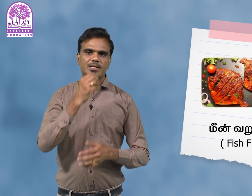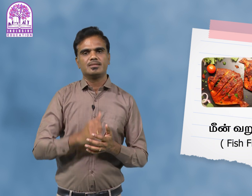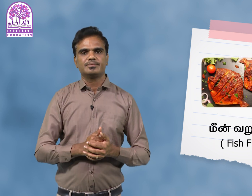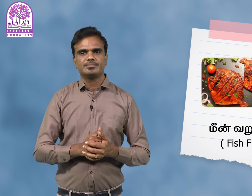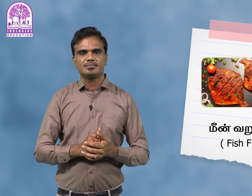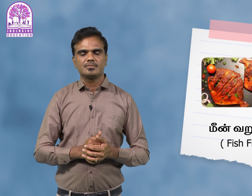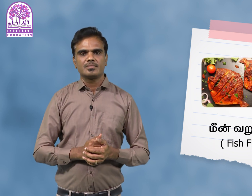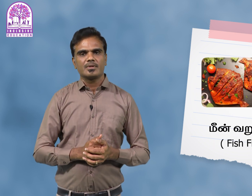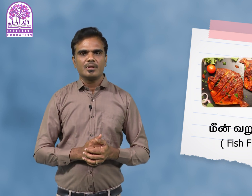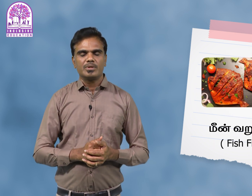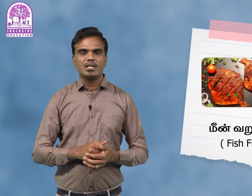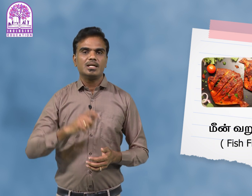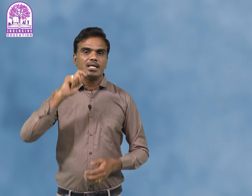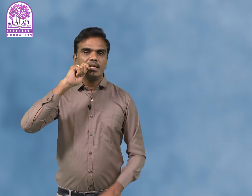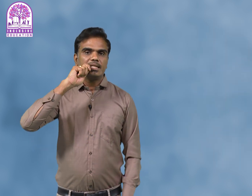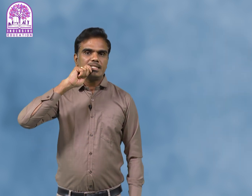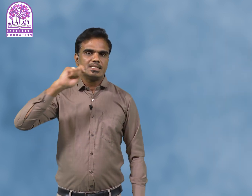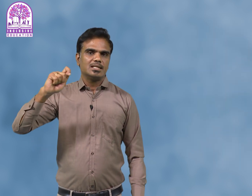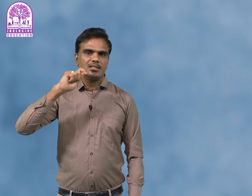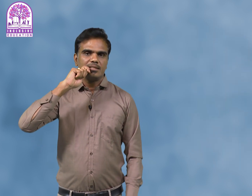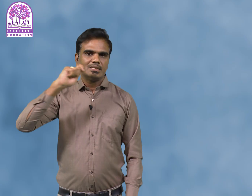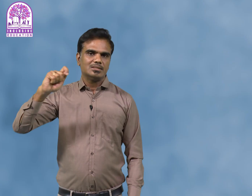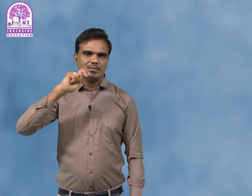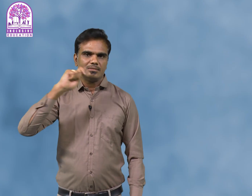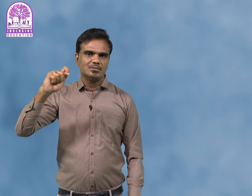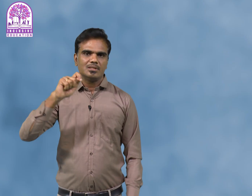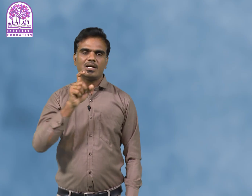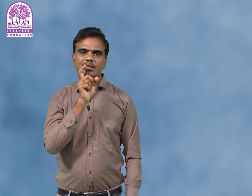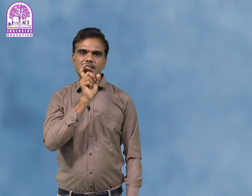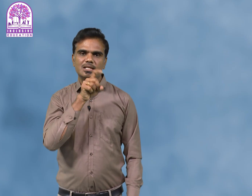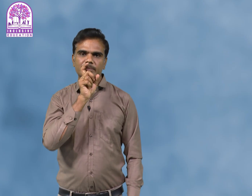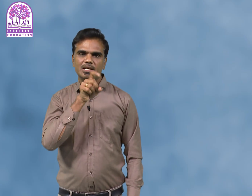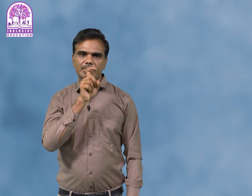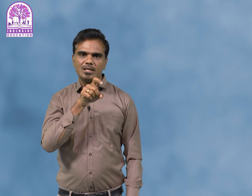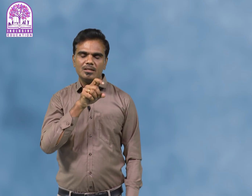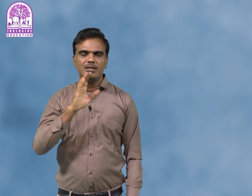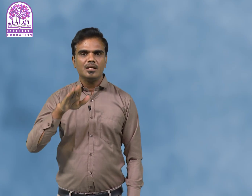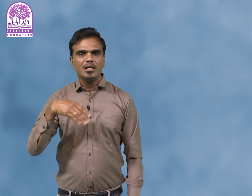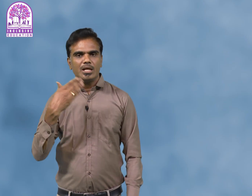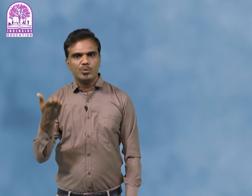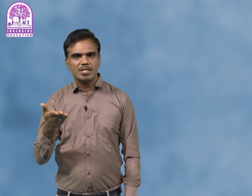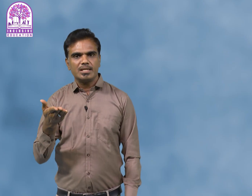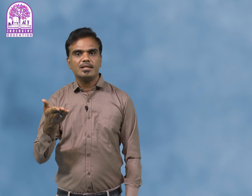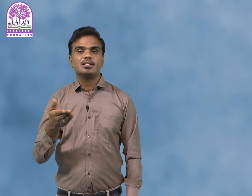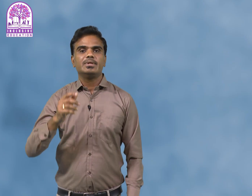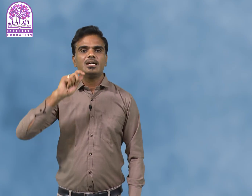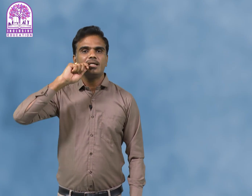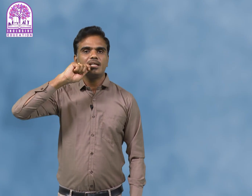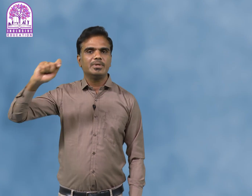சாப்பிட்டேன். புரியுதுங்களா? இது என்ன, சிக்கன், அதாவது சிக்கன் இப்படி காமிக்கலாம். இன்னொரு சைன் என்ன இருக்குது அப்படின்னா இப்படி